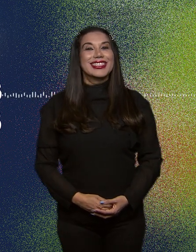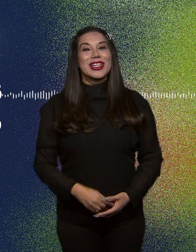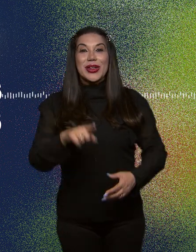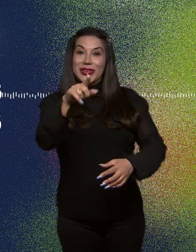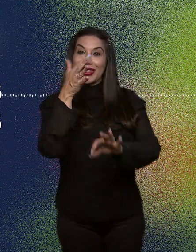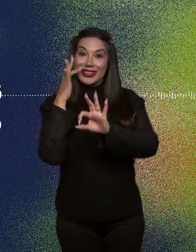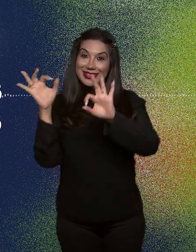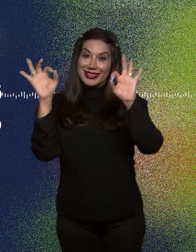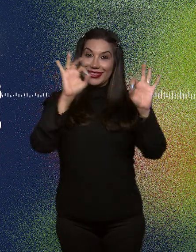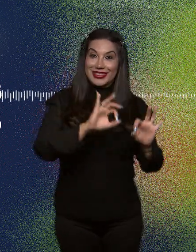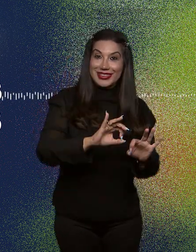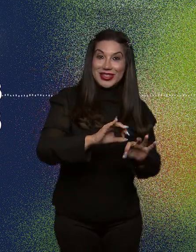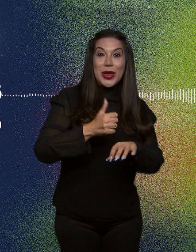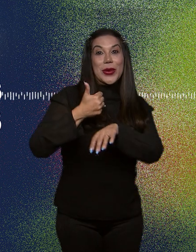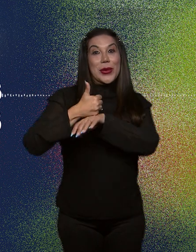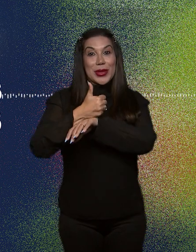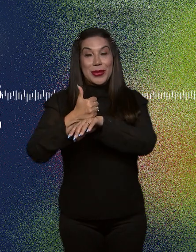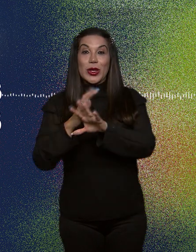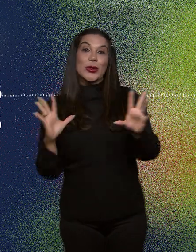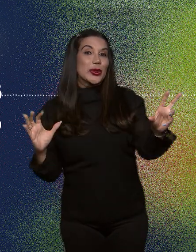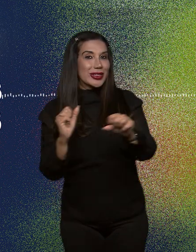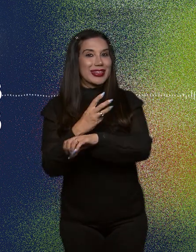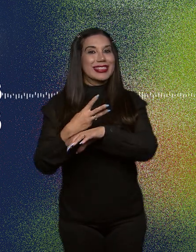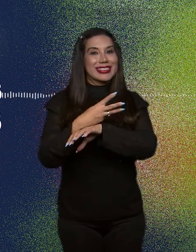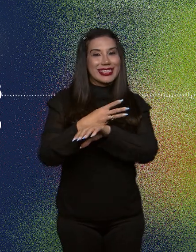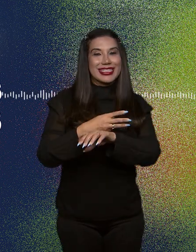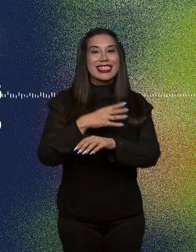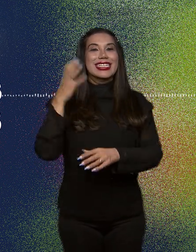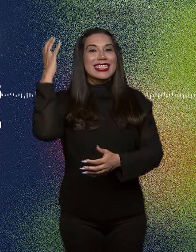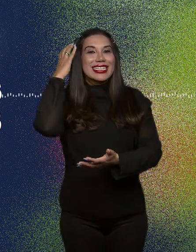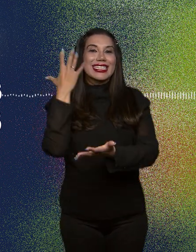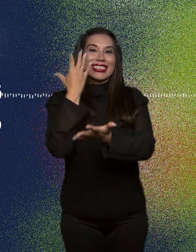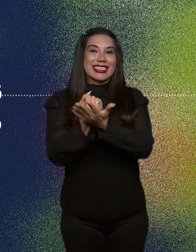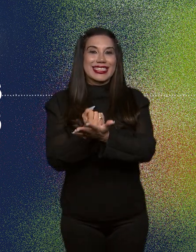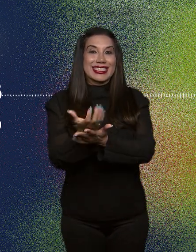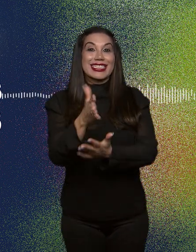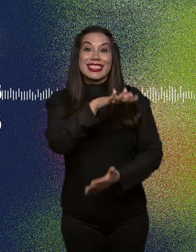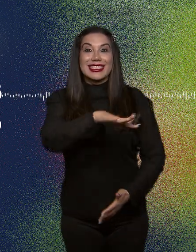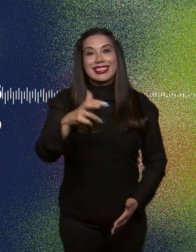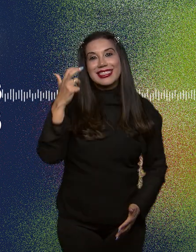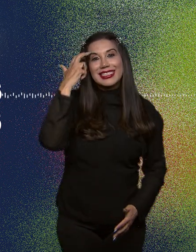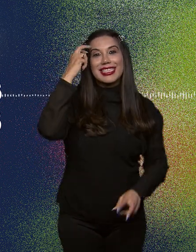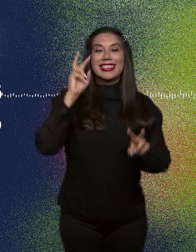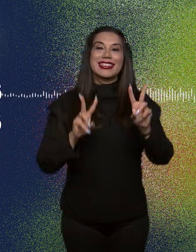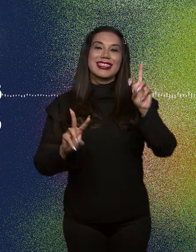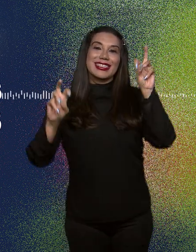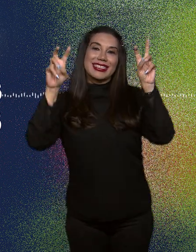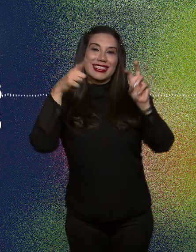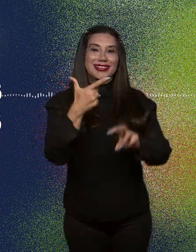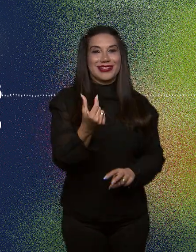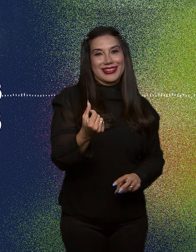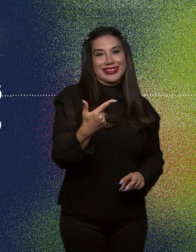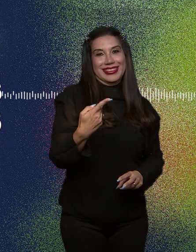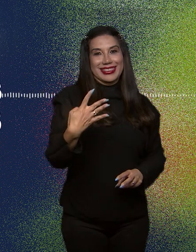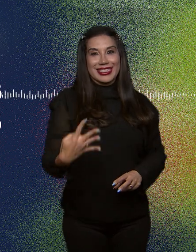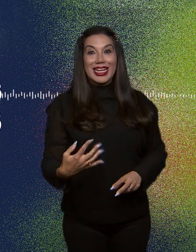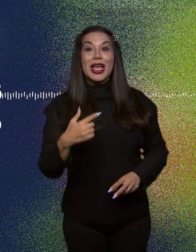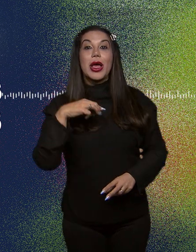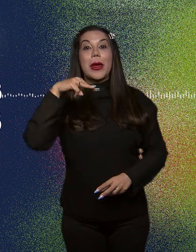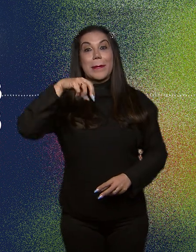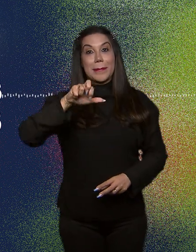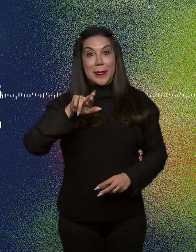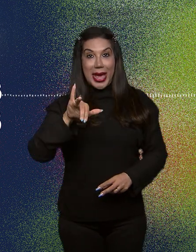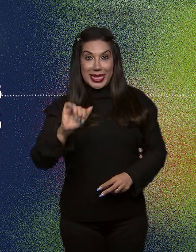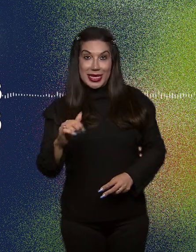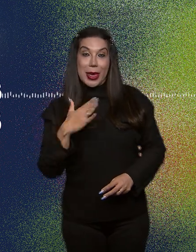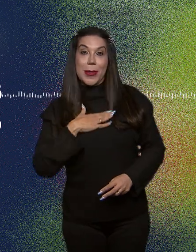Você acompanhou o primeiro de 3 episódios do podcast Crianças Sabidas sobre as eleições de 2024. Eu sou a Maria